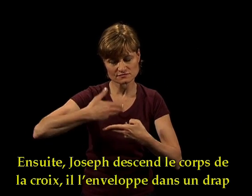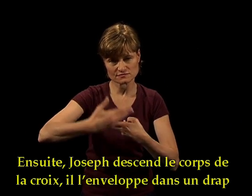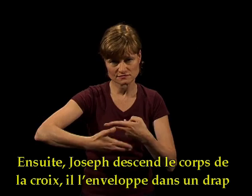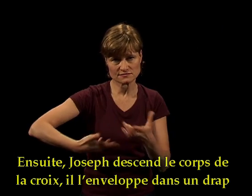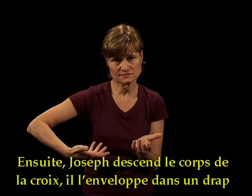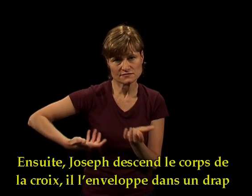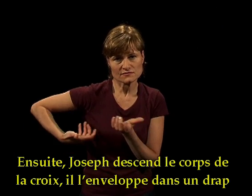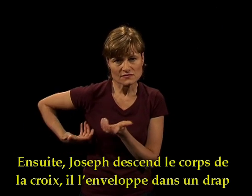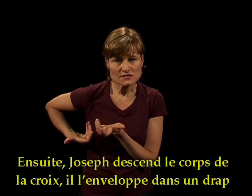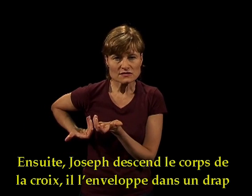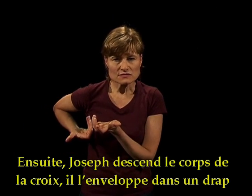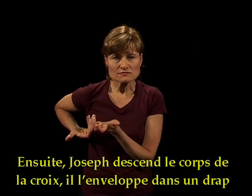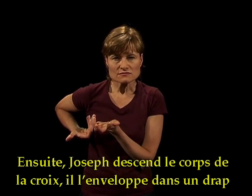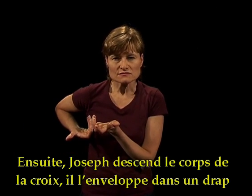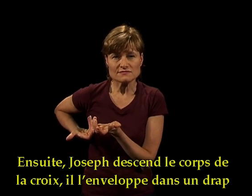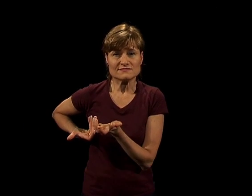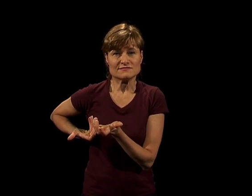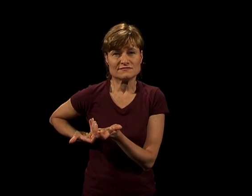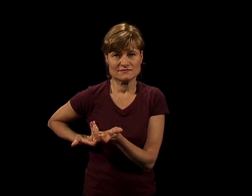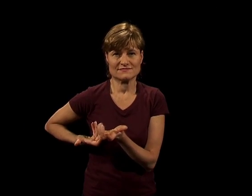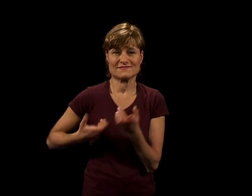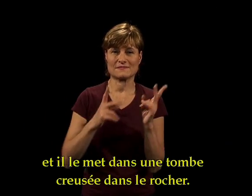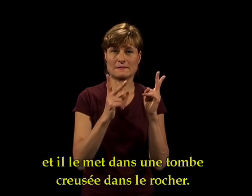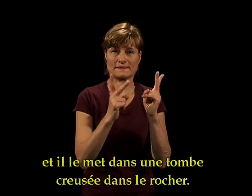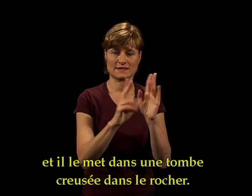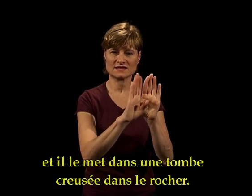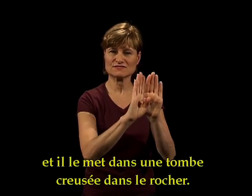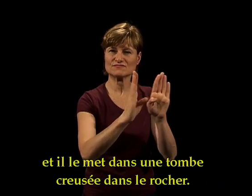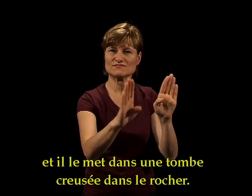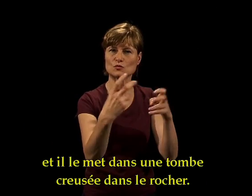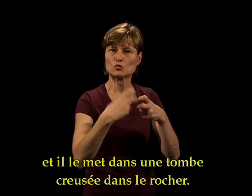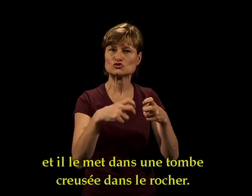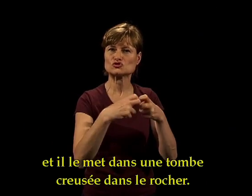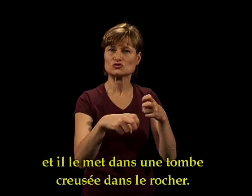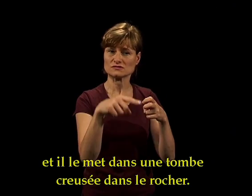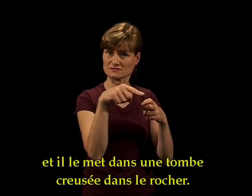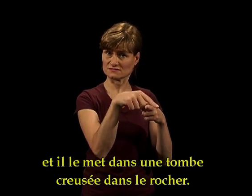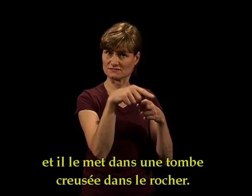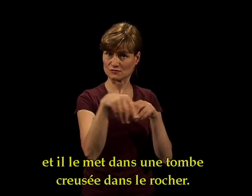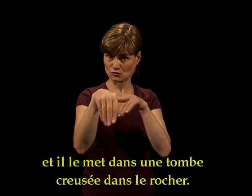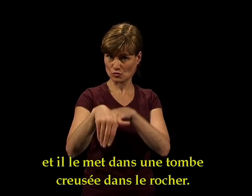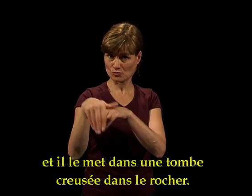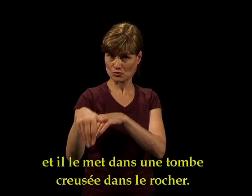drap et il le met dans une tombe creusée dans le rocher.